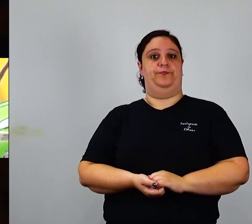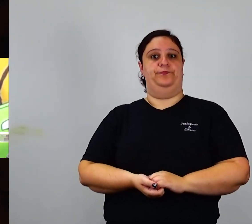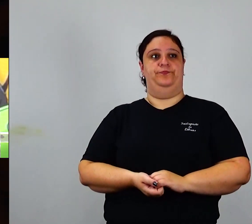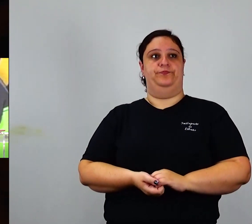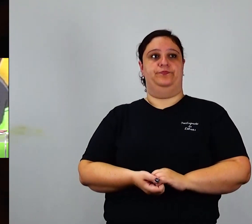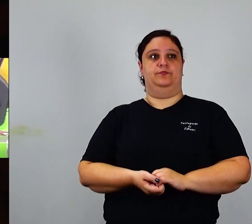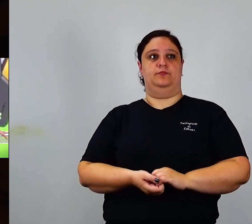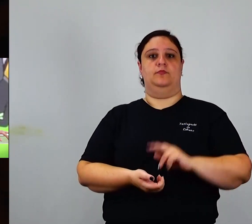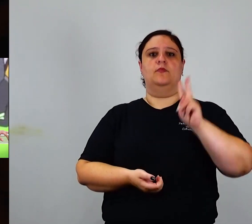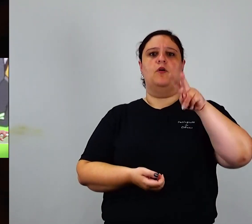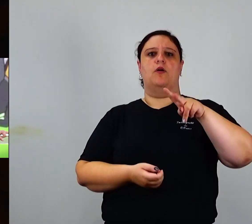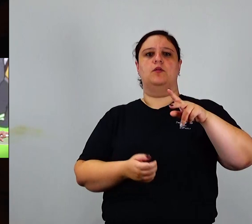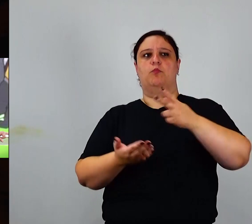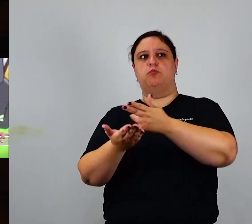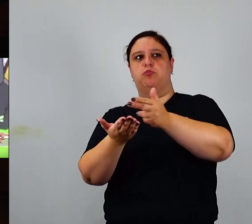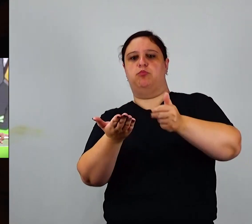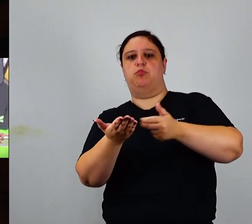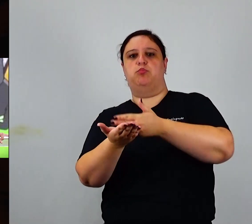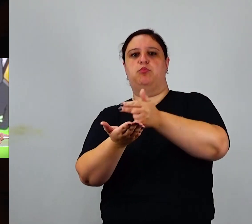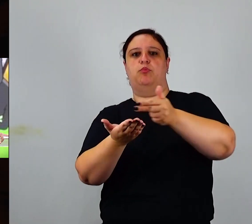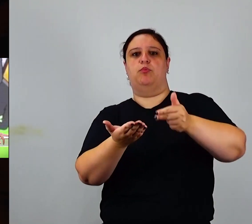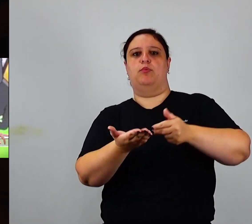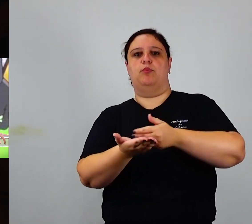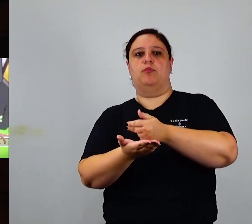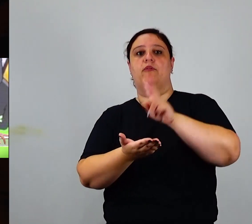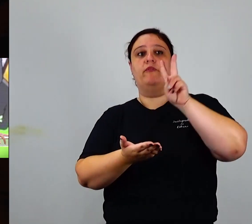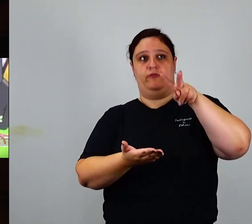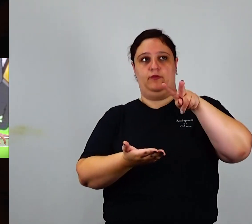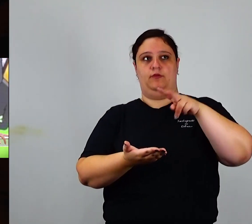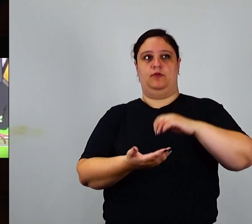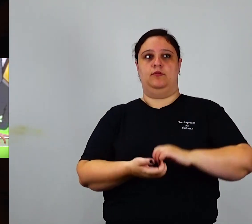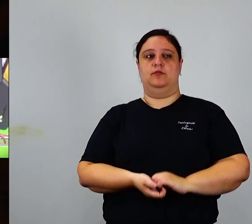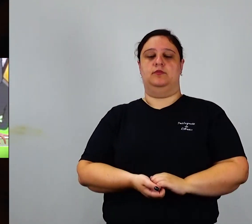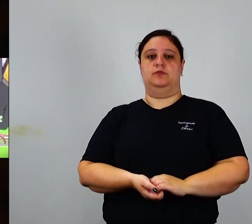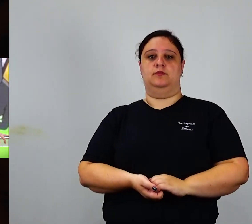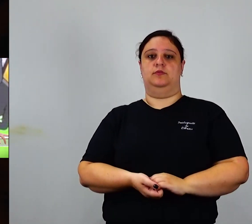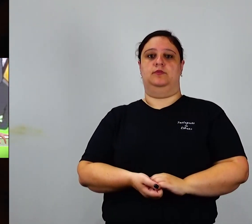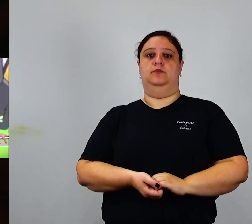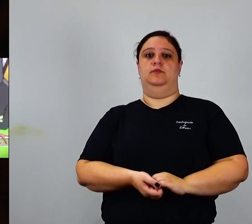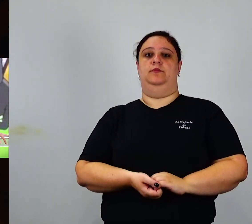Dá uma olhada nesse quadro. Já viram isso ou não?